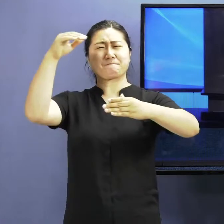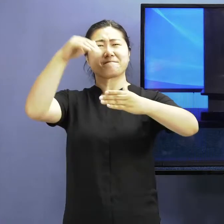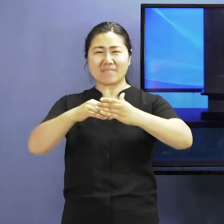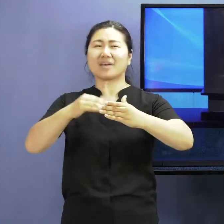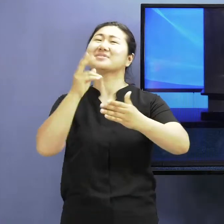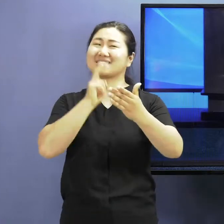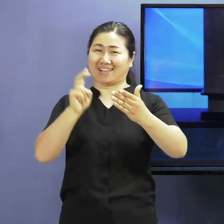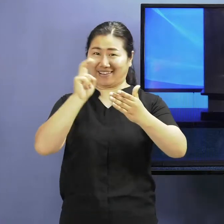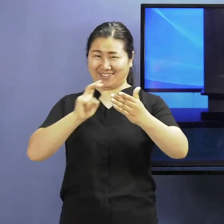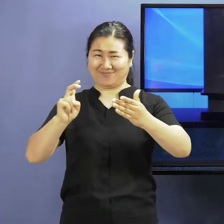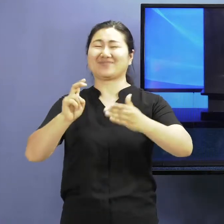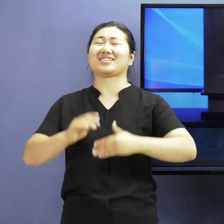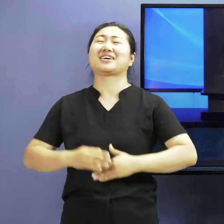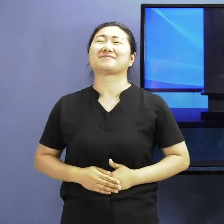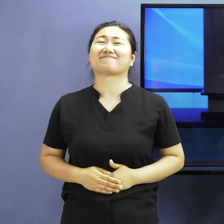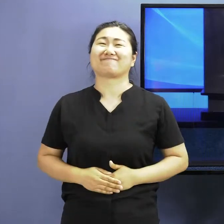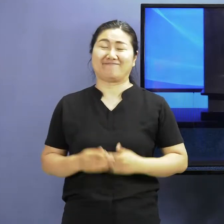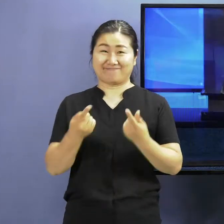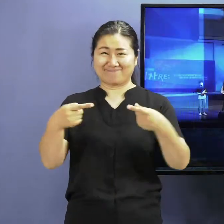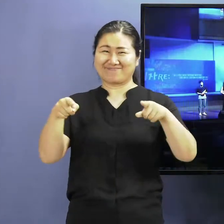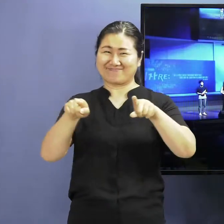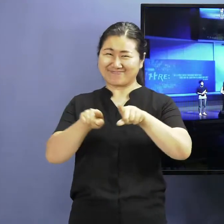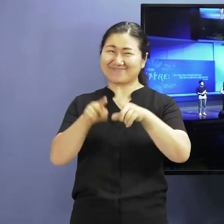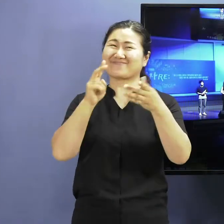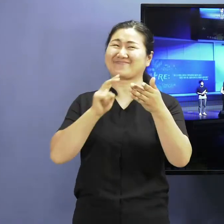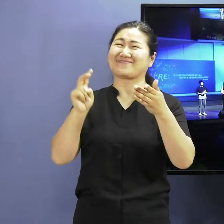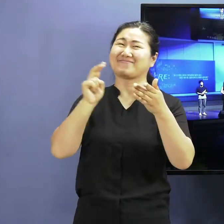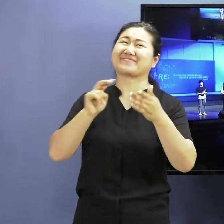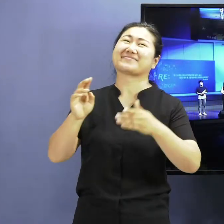함께 찬양하겠습니다.